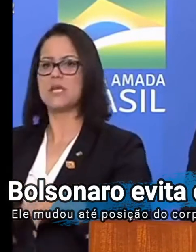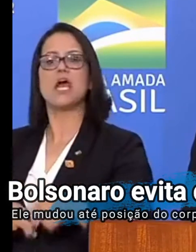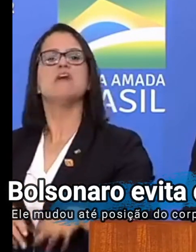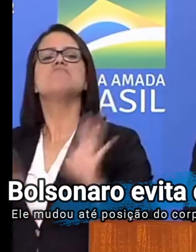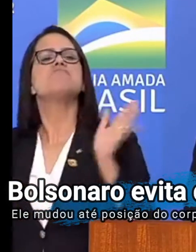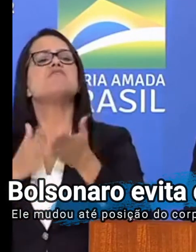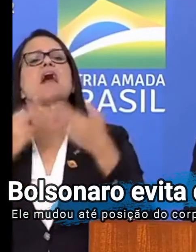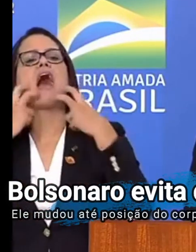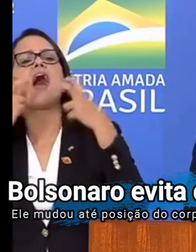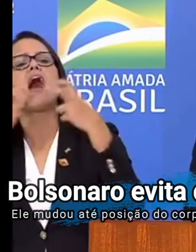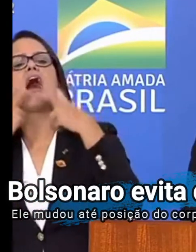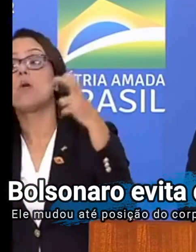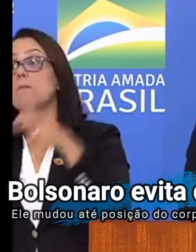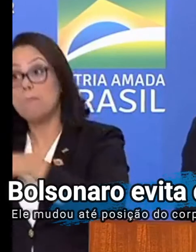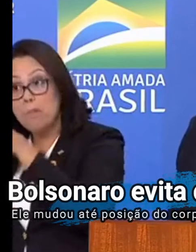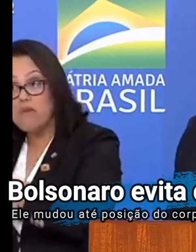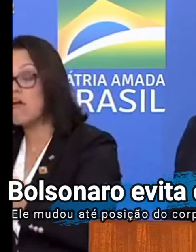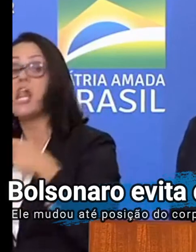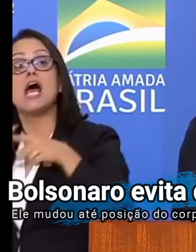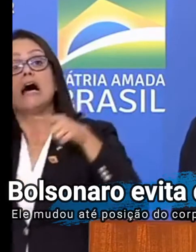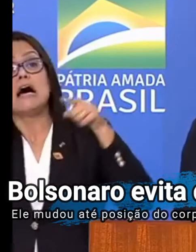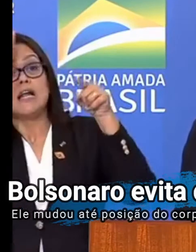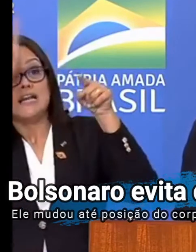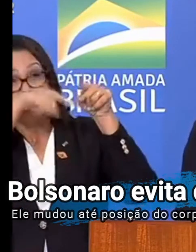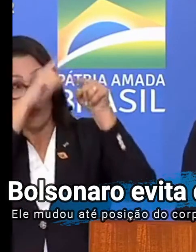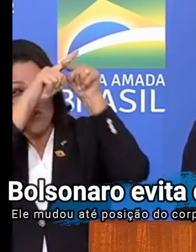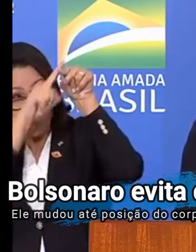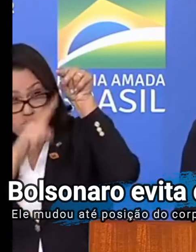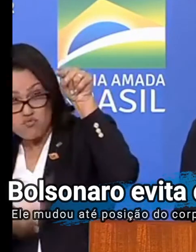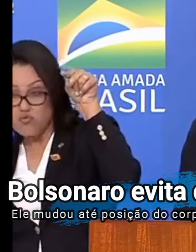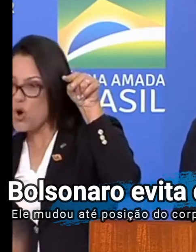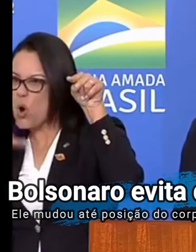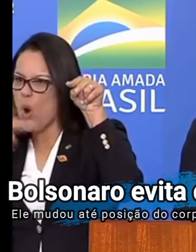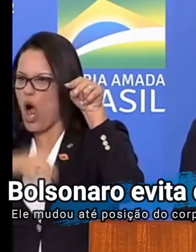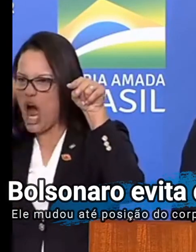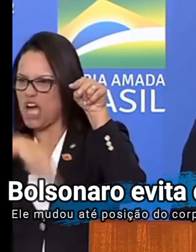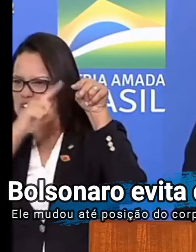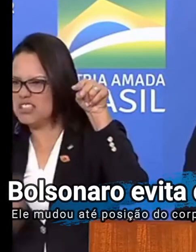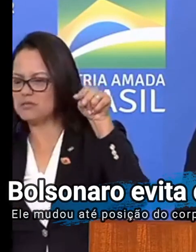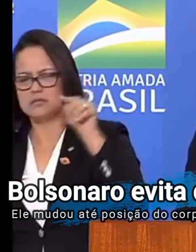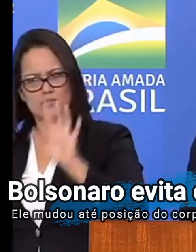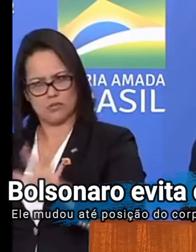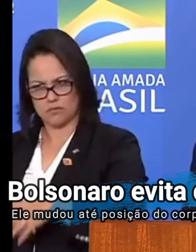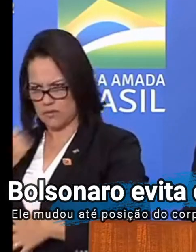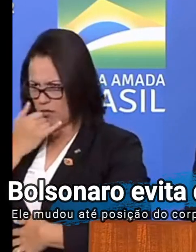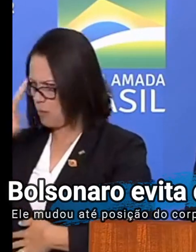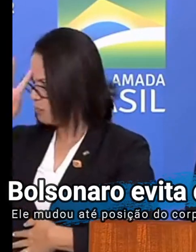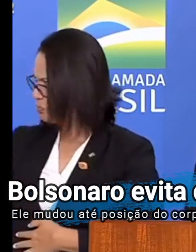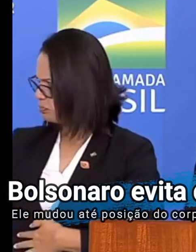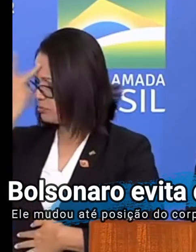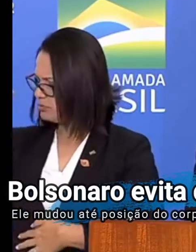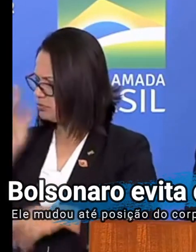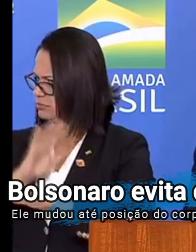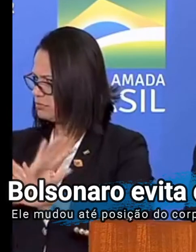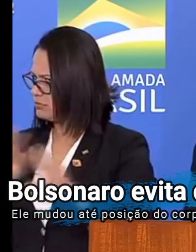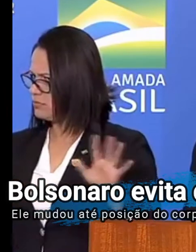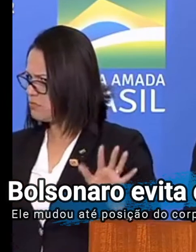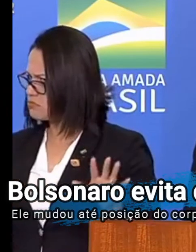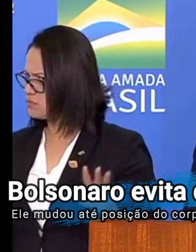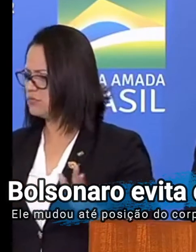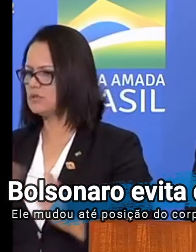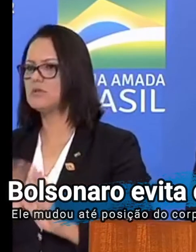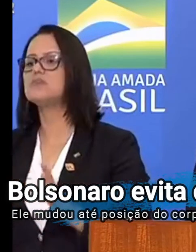tudo não sou radical mas devemos construir algo que possa